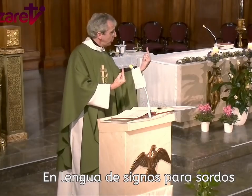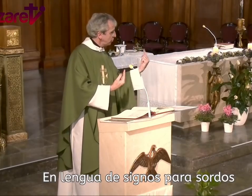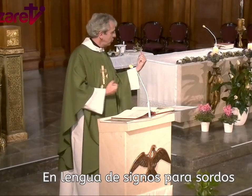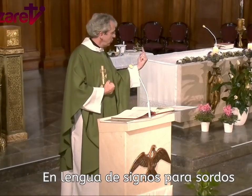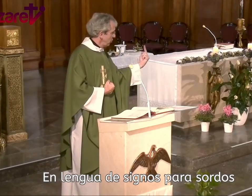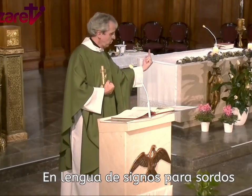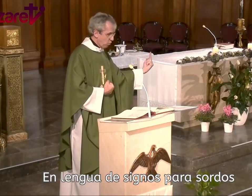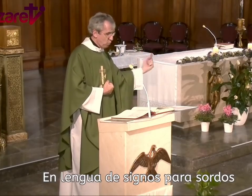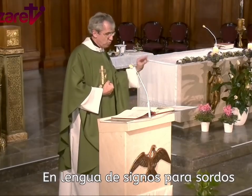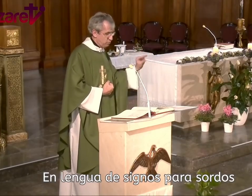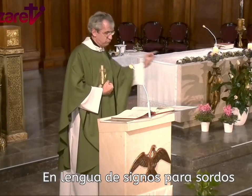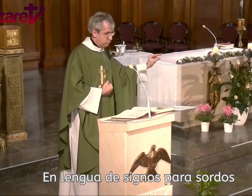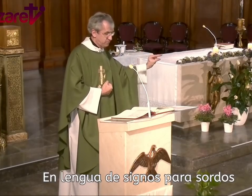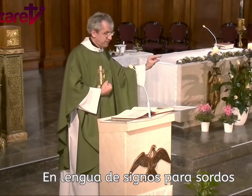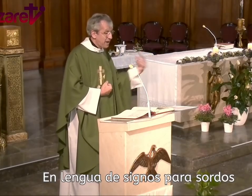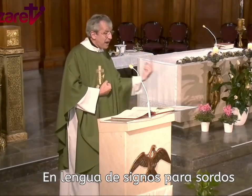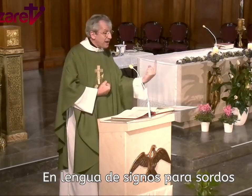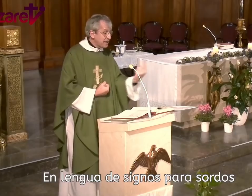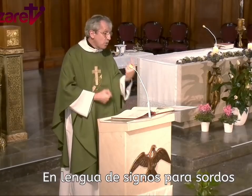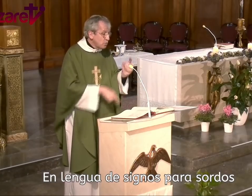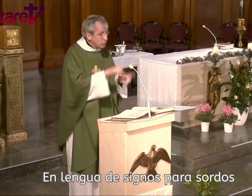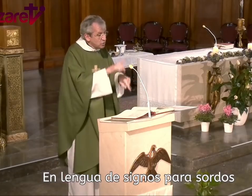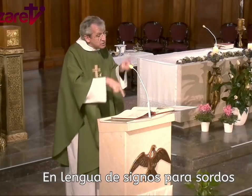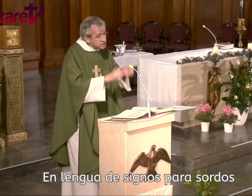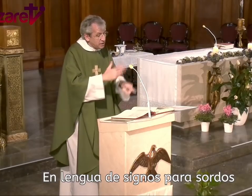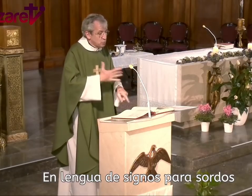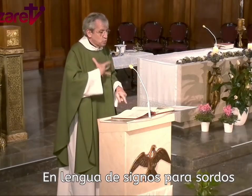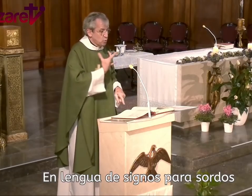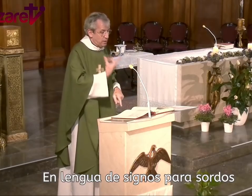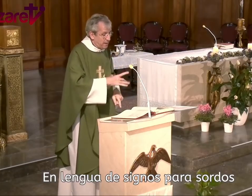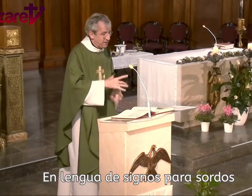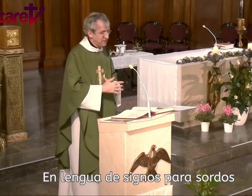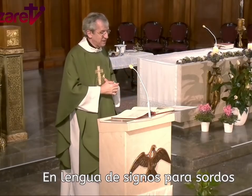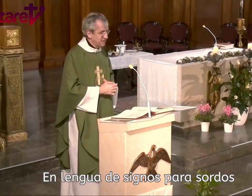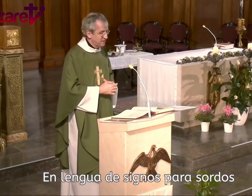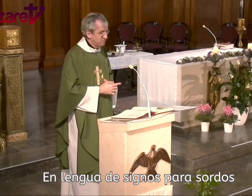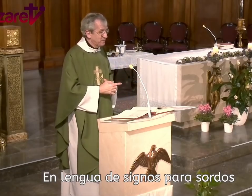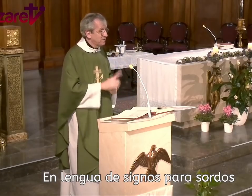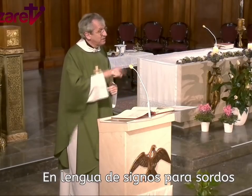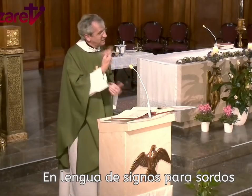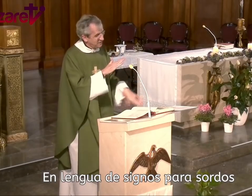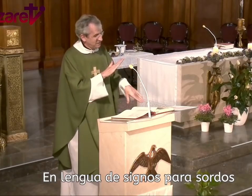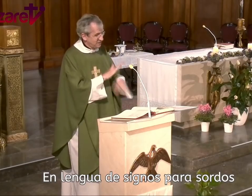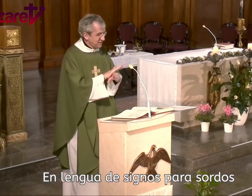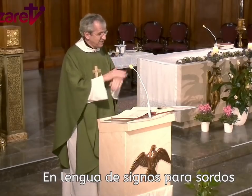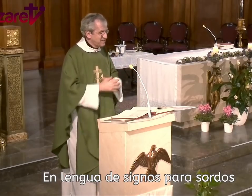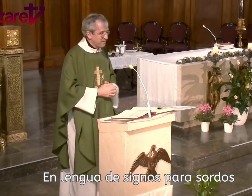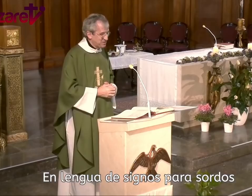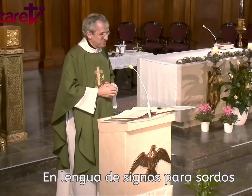otro uno A cada uno según su capacidad Y se marchó